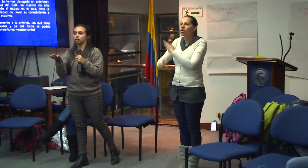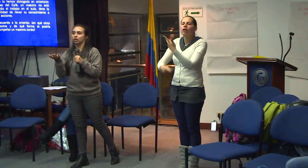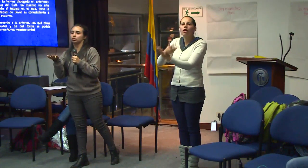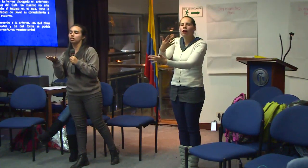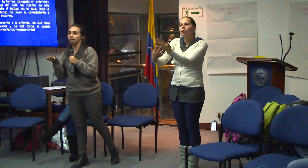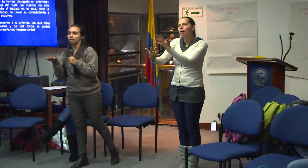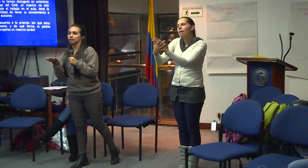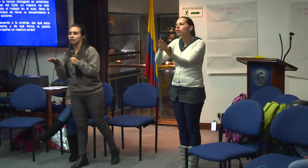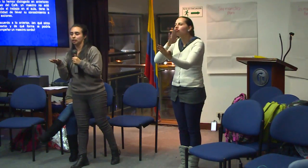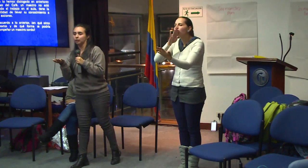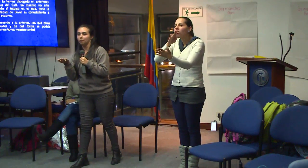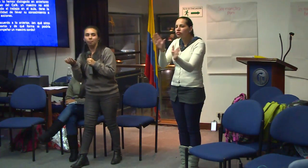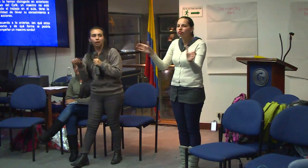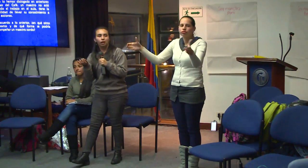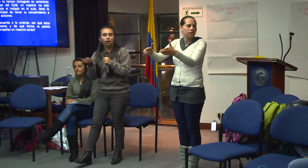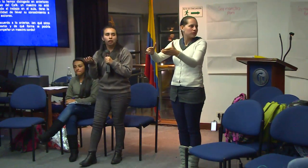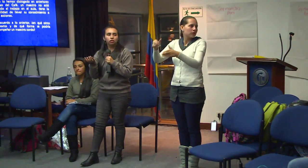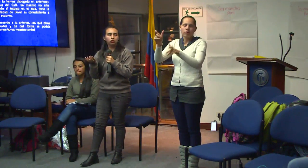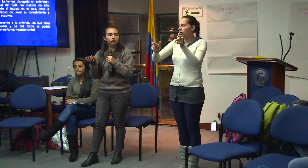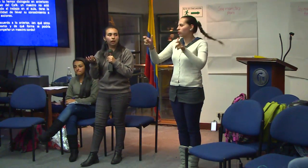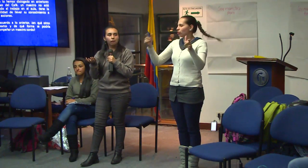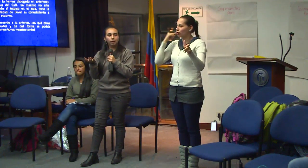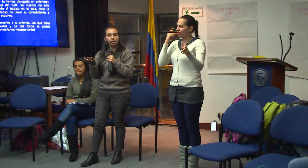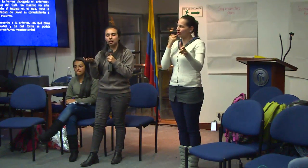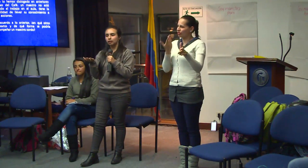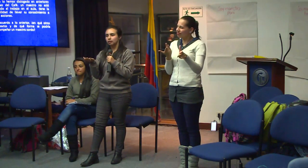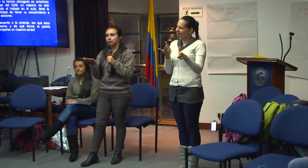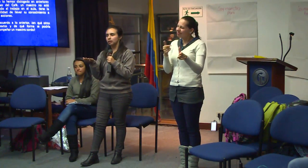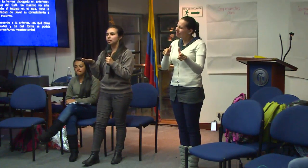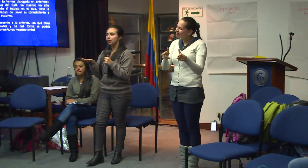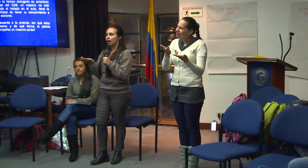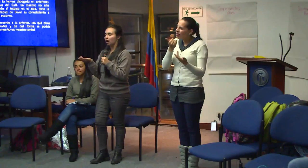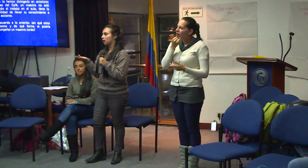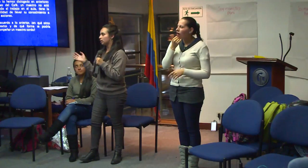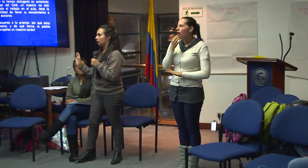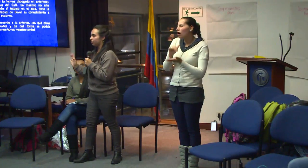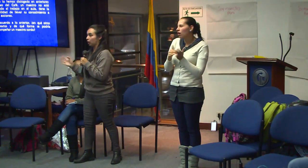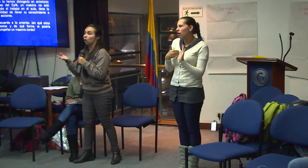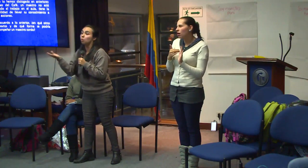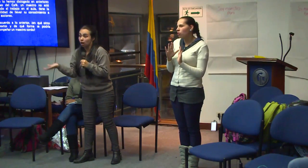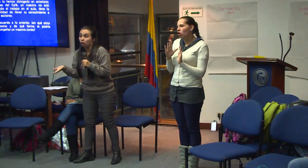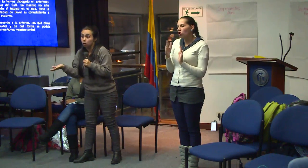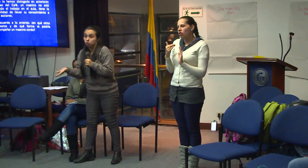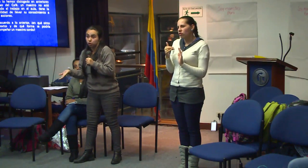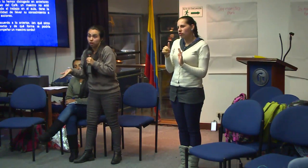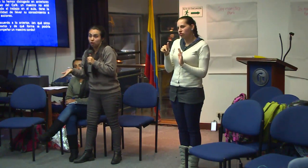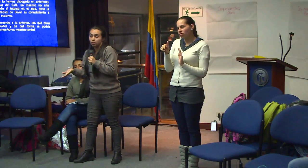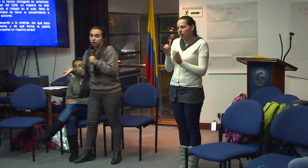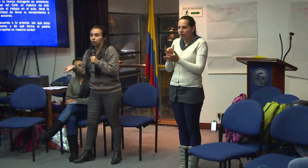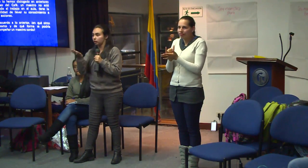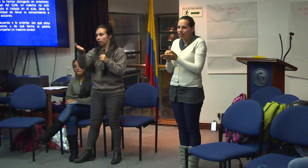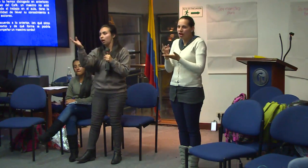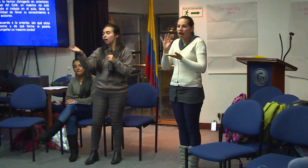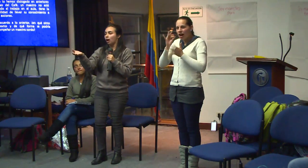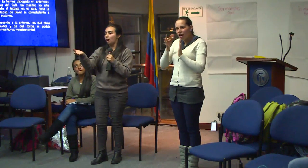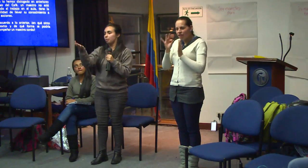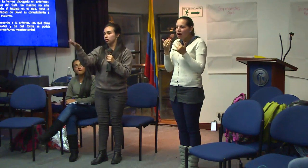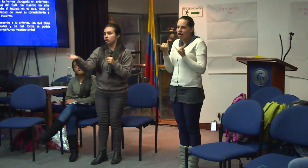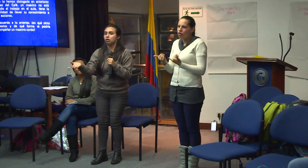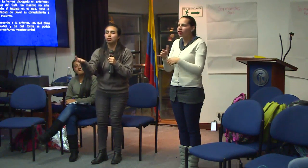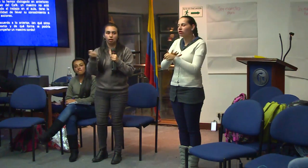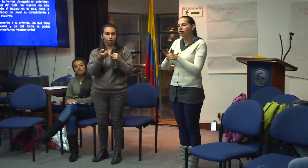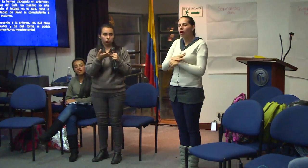las personas sordas, ¿cierto? Entonces, ¿qué va a pasar si llega a este café como sucede ahorita? Ahorita